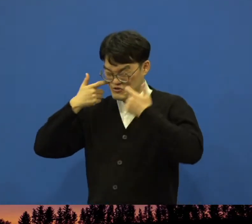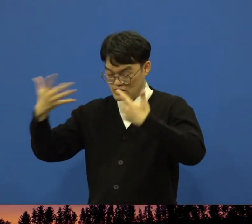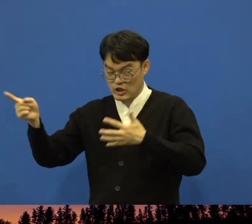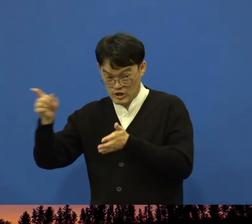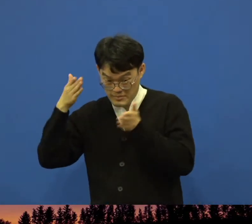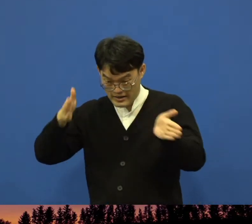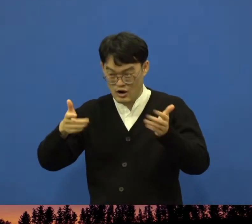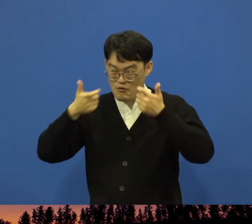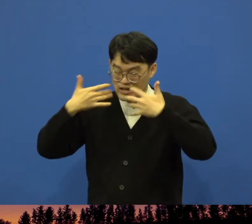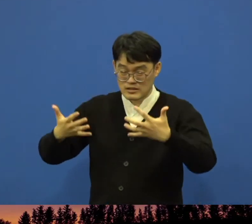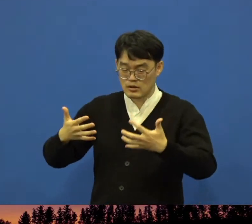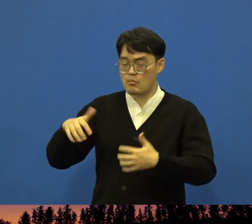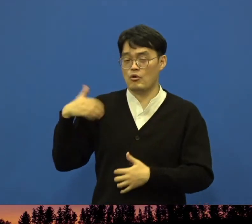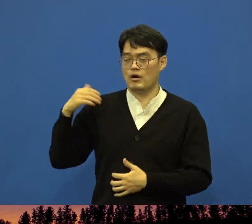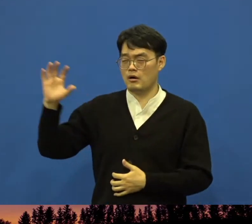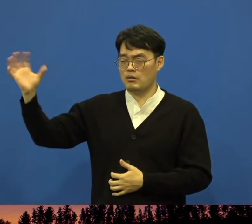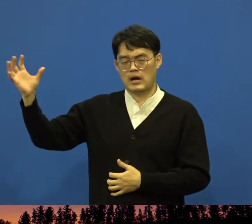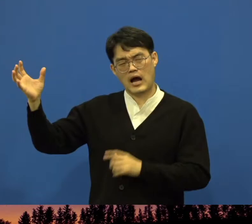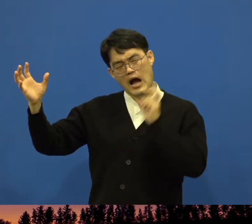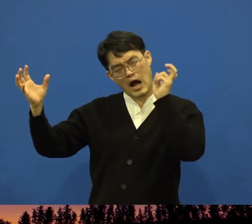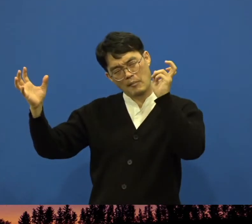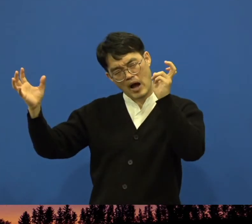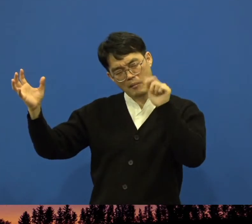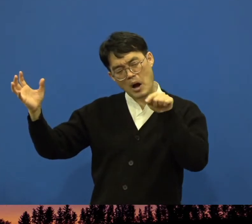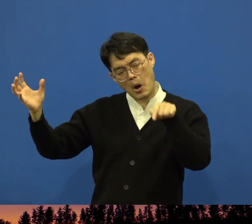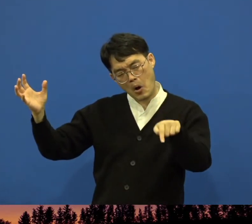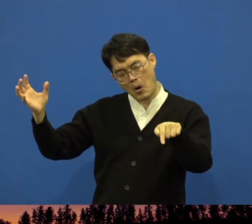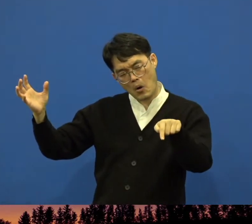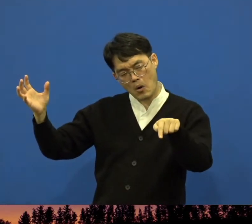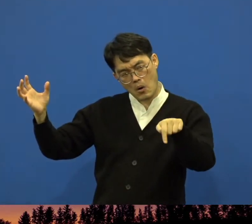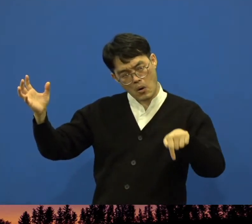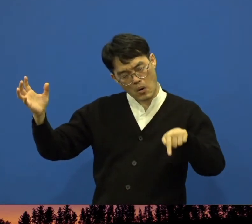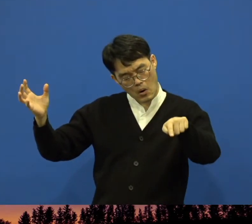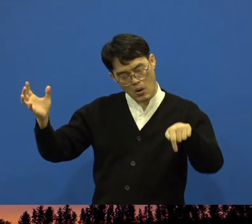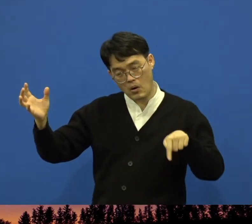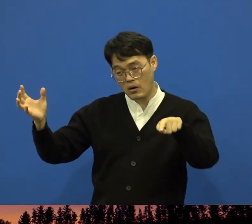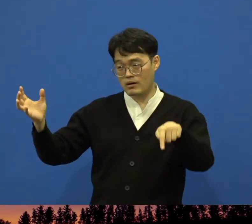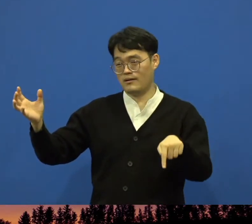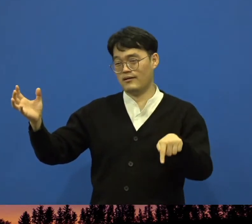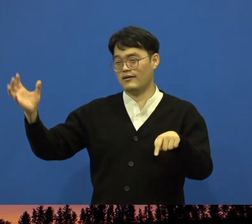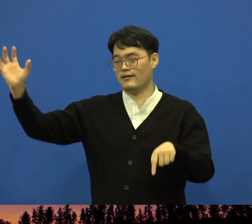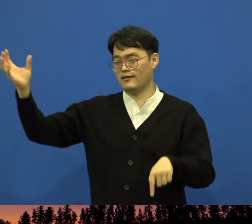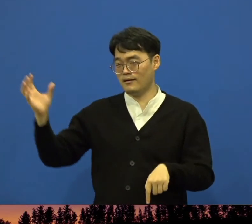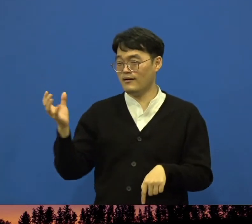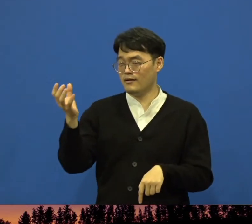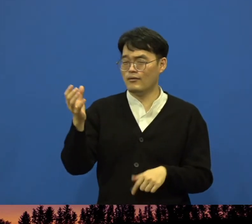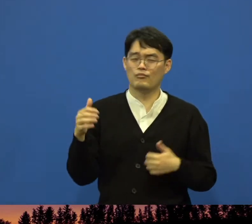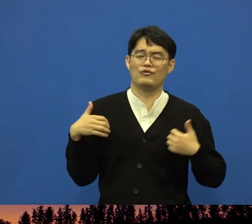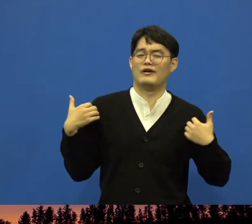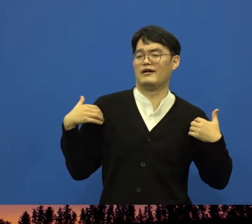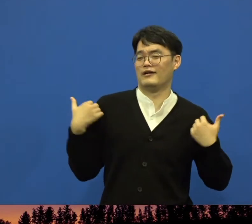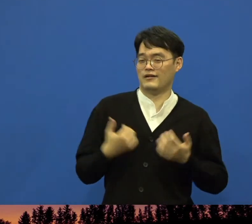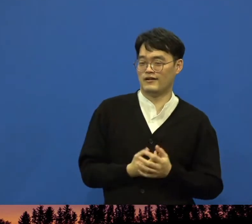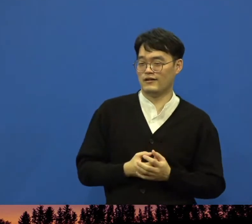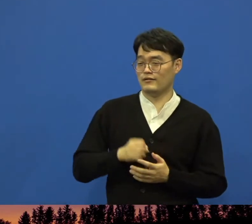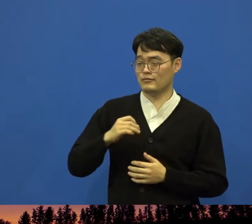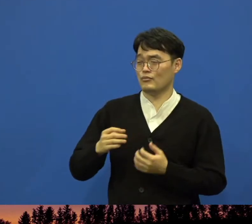그리고 태풍으로 일어난 피해를 우리가 최소화를 못하는 거. 그죠? 그 지나가면 피해를 받는 거.